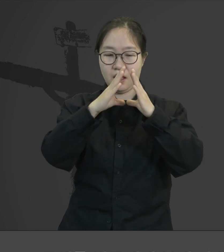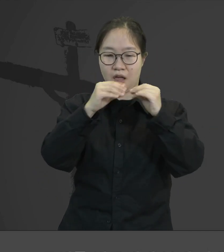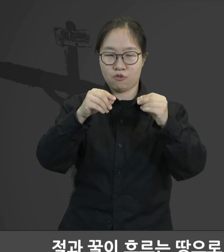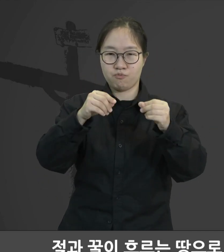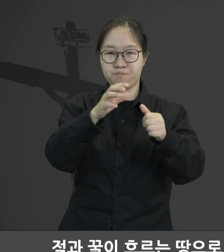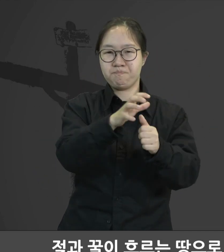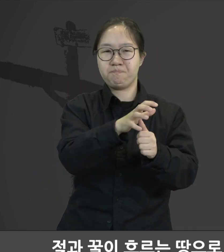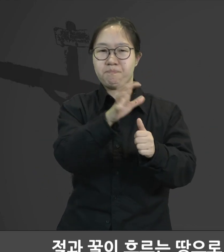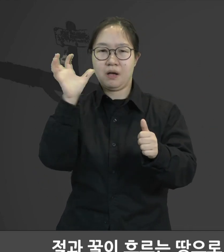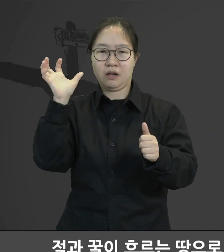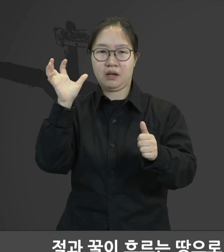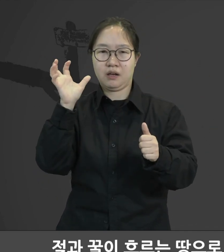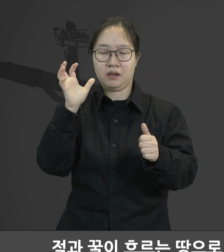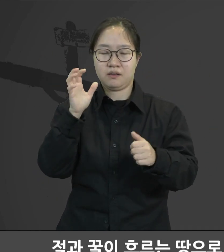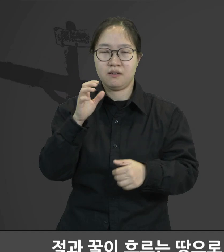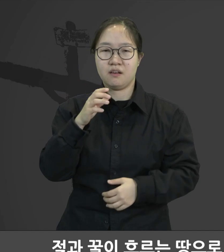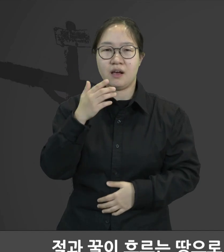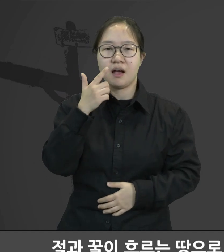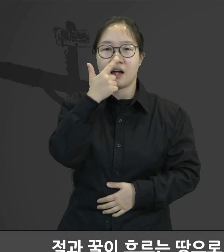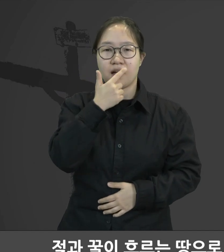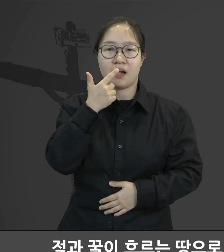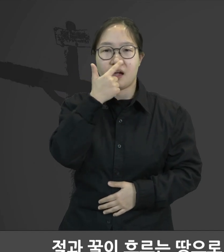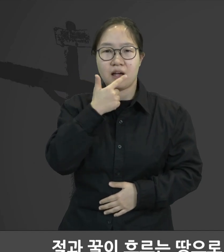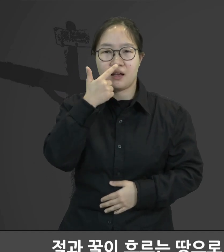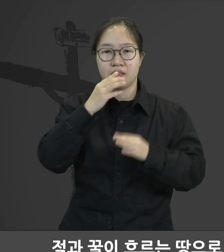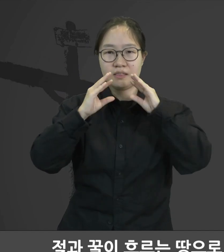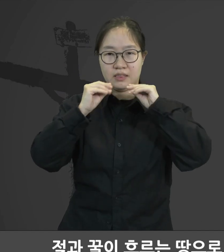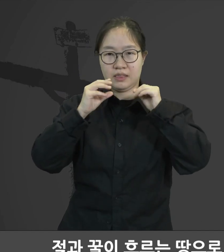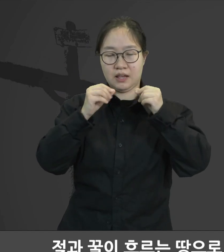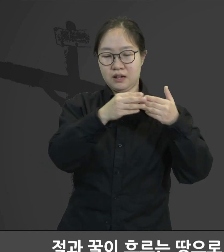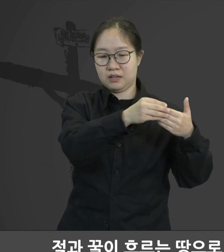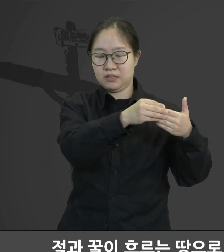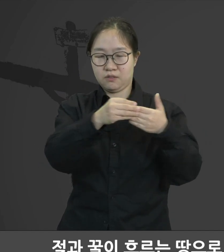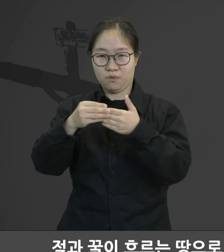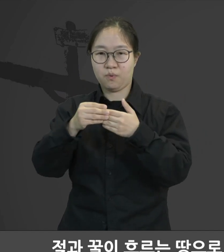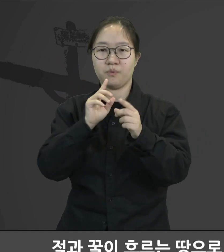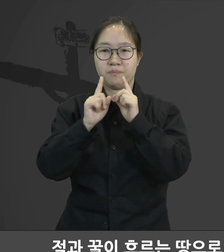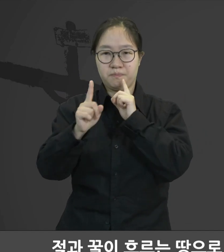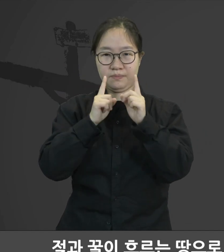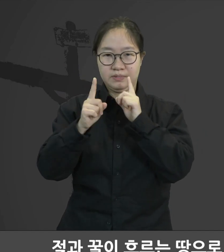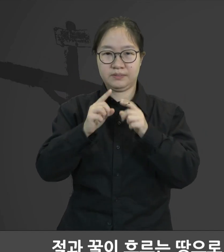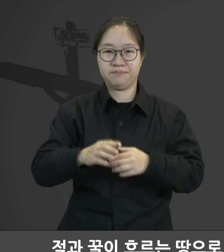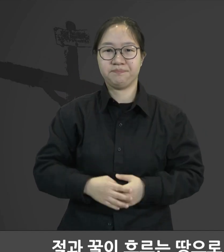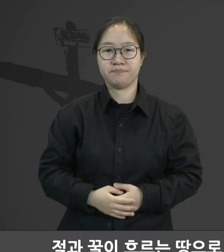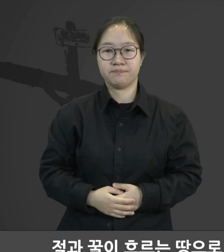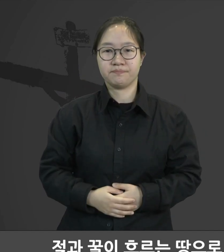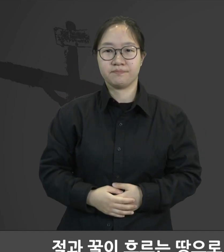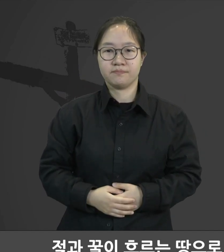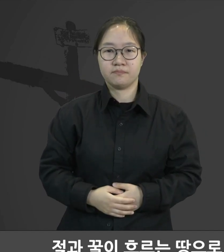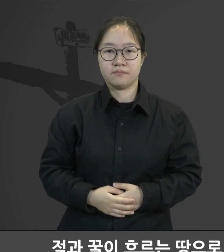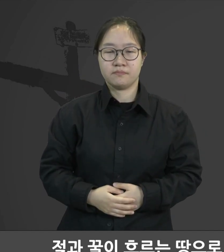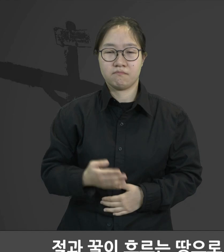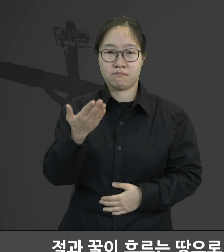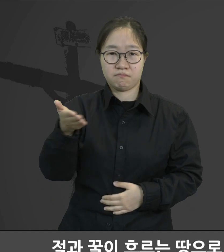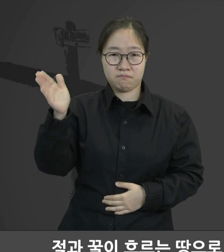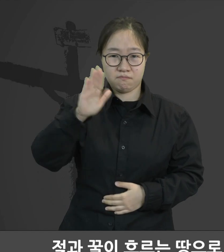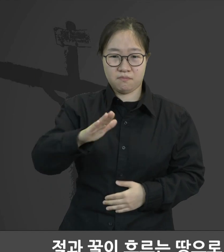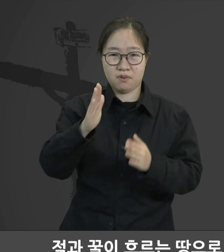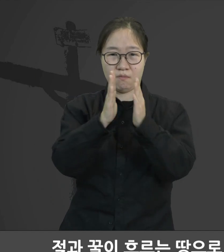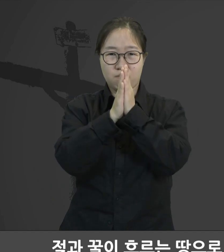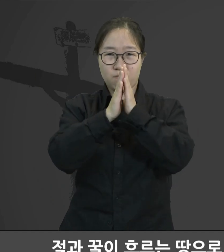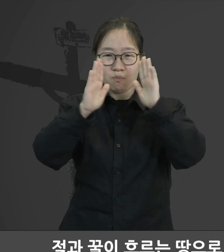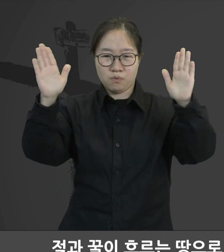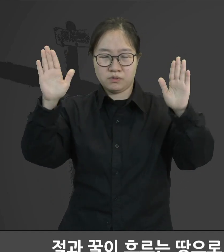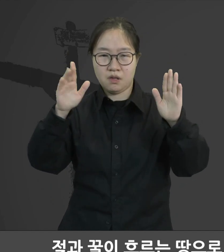건져내고 젖과 꿀이 흐르는 땅으로 인도하시겠다고 말씀하십니다. 그러나 모세는 여러